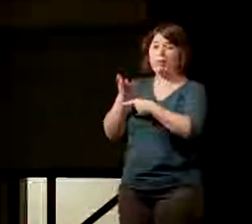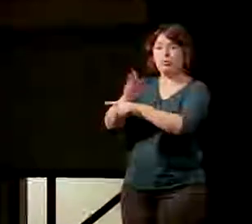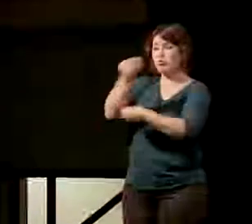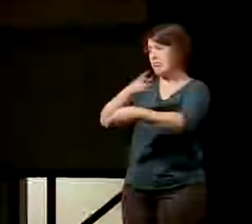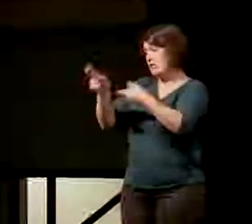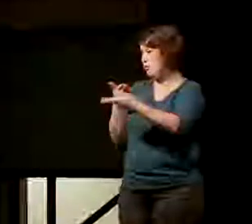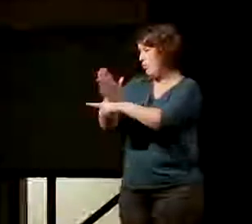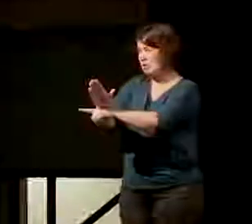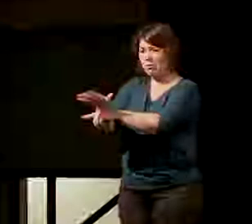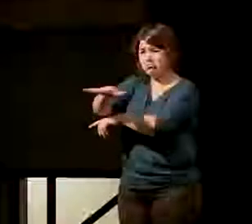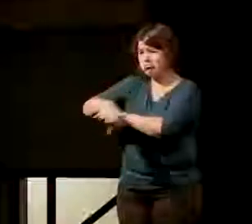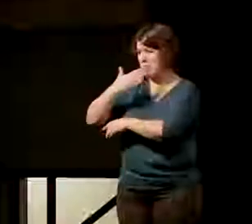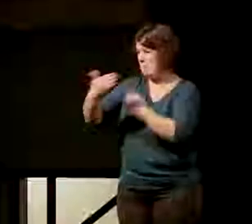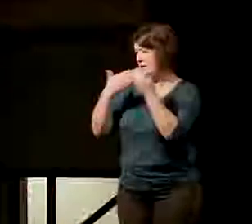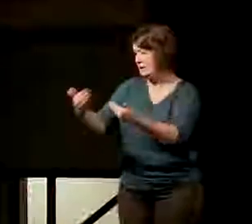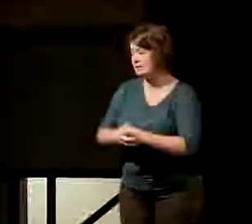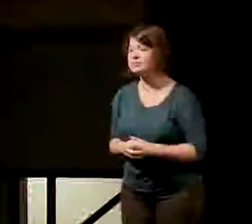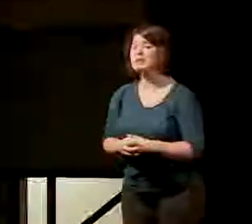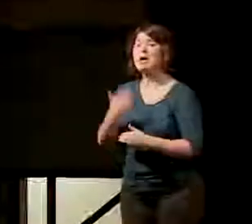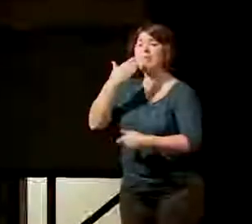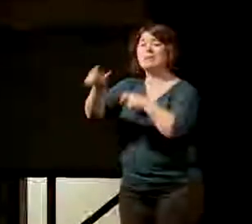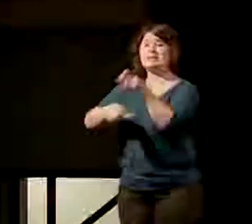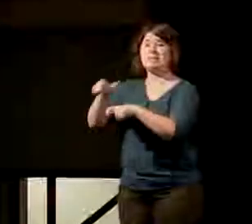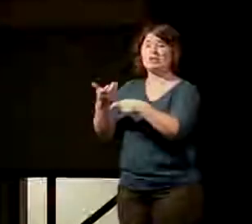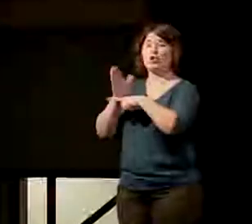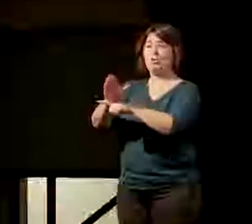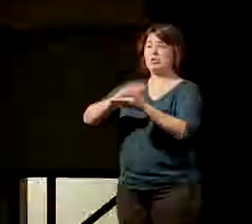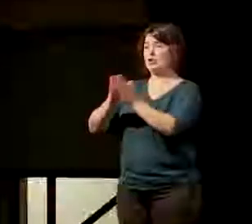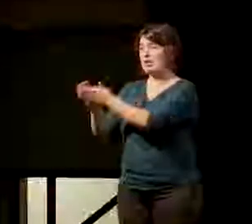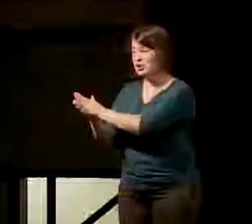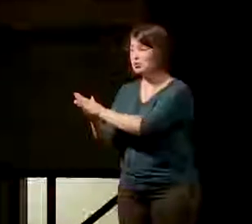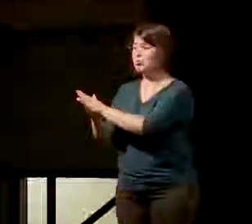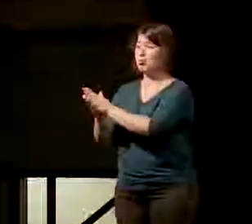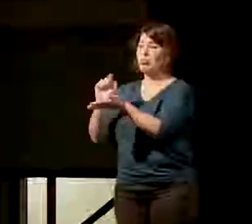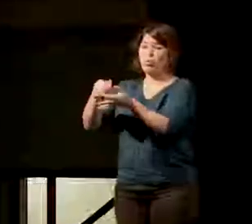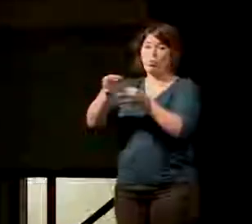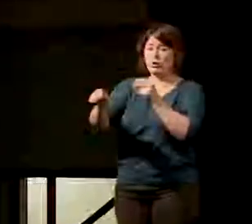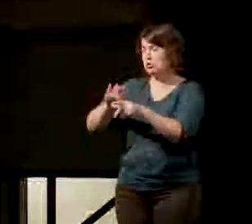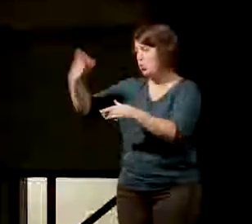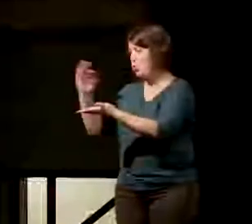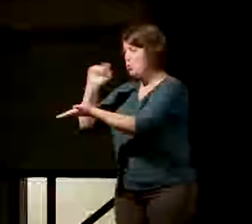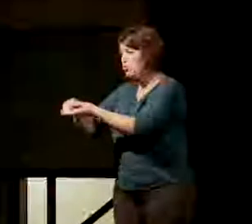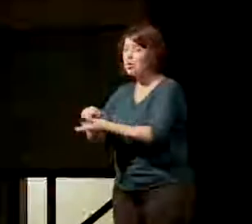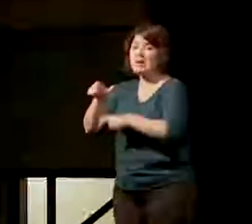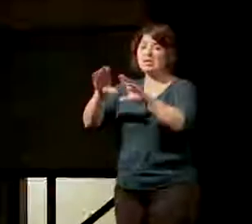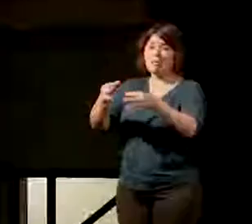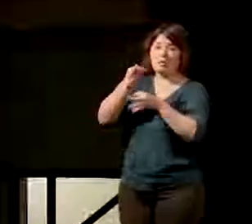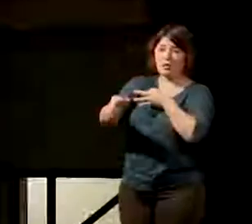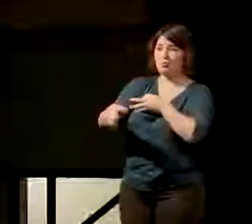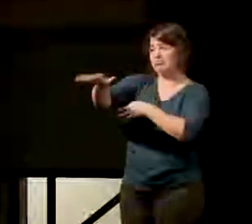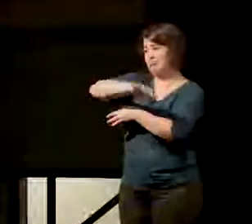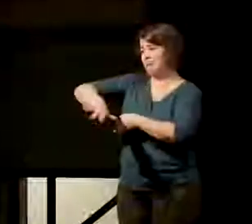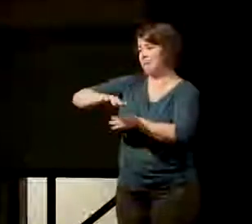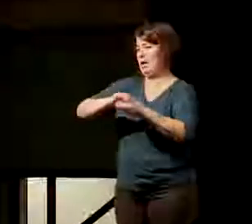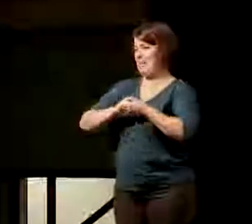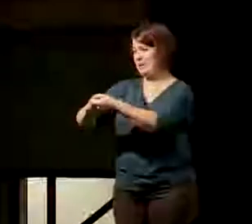la région. Merci à vous toutes et tous. Merci aux représentants du monde associatif gouesnousien et d'ailleurs. Chers gouesnousiens, mesdames, messieurs,